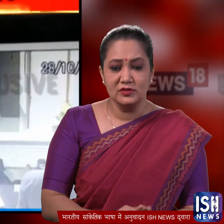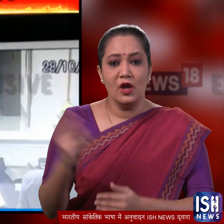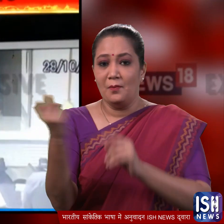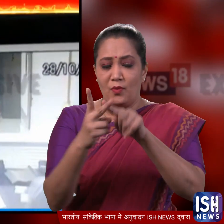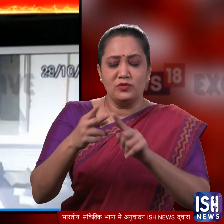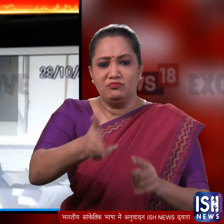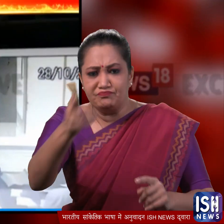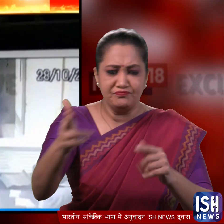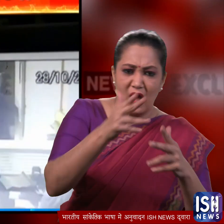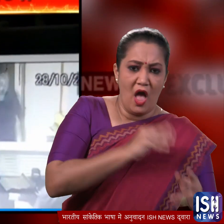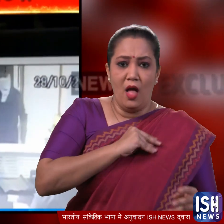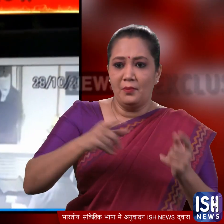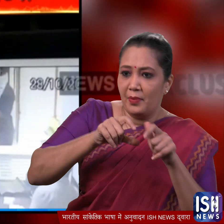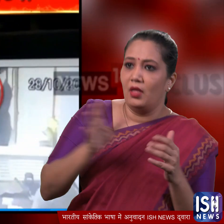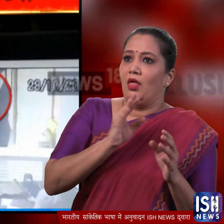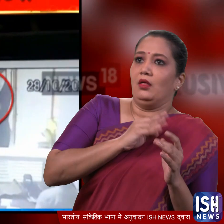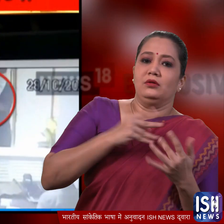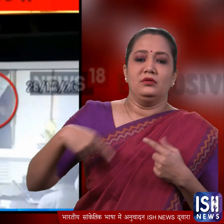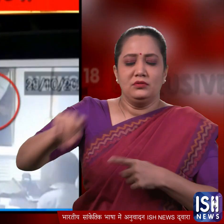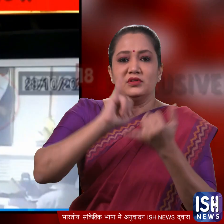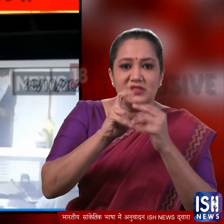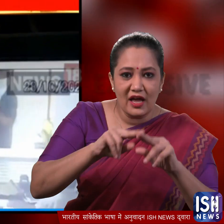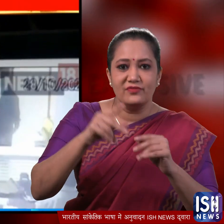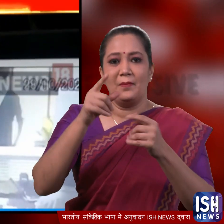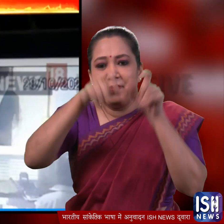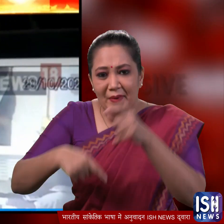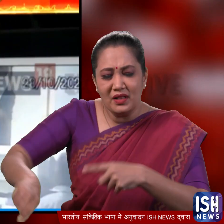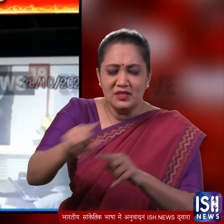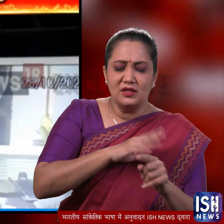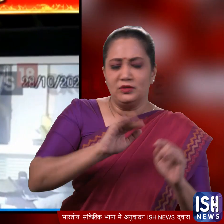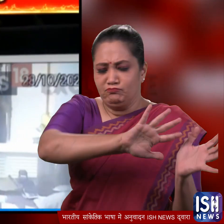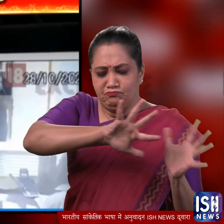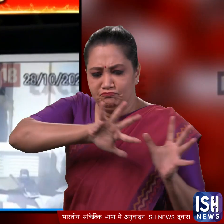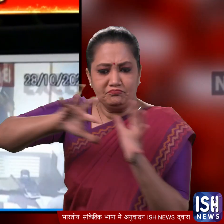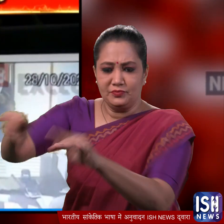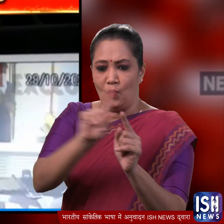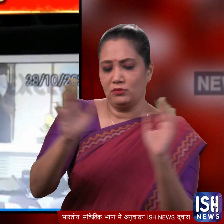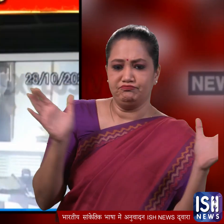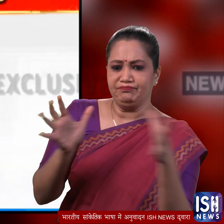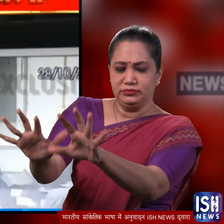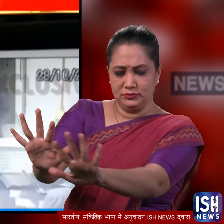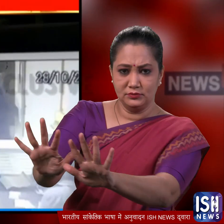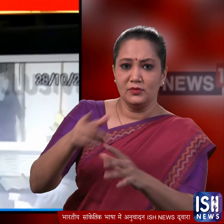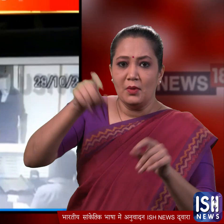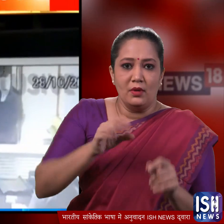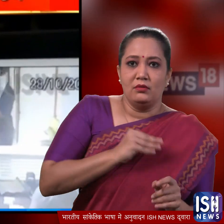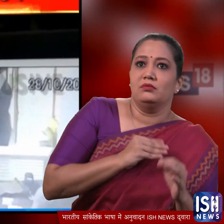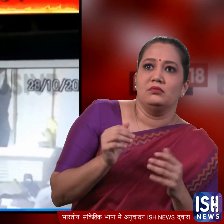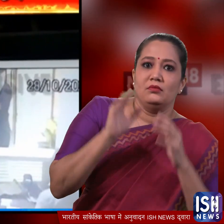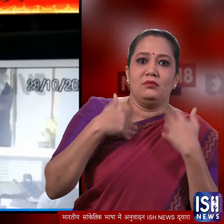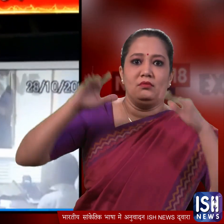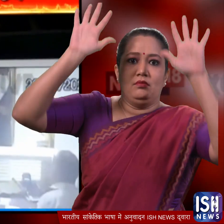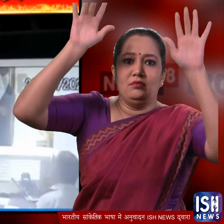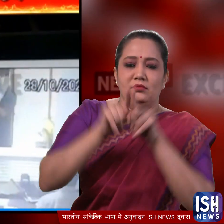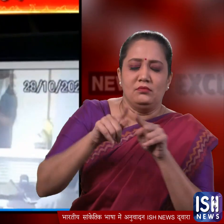इस बीच उन दोनों बदमाशों ने हथियारों का डर दिखाकर बैंक स्टाफ और वहां मौजूद ग्राहकों को एक कोने में खड़ा करवा दिया। डरे सहमे वो लोग